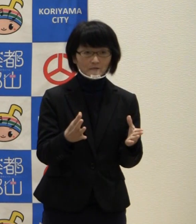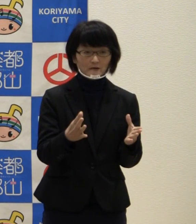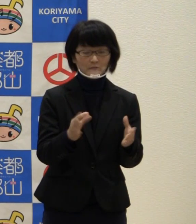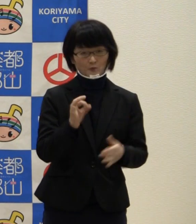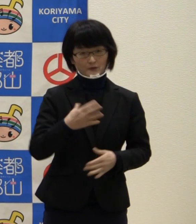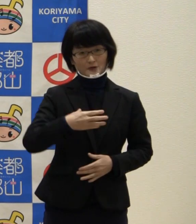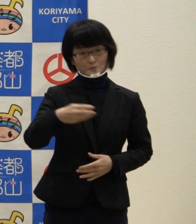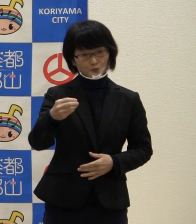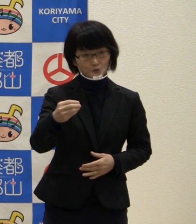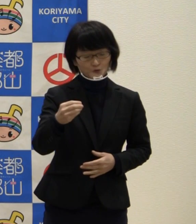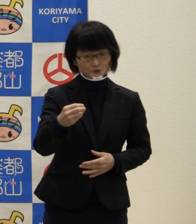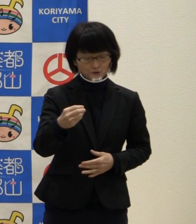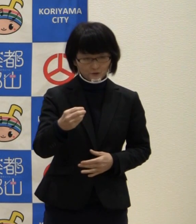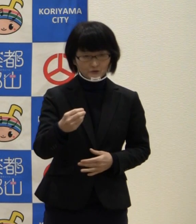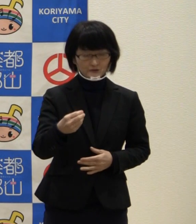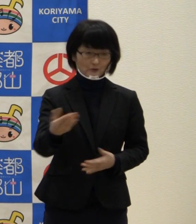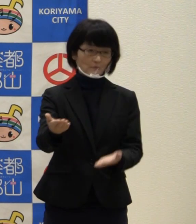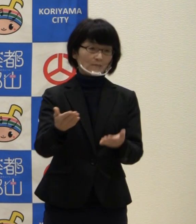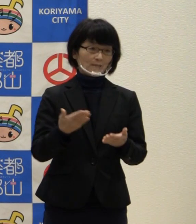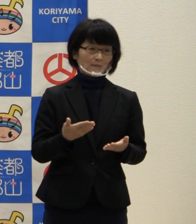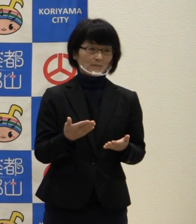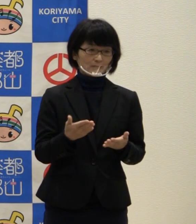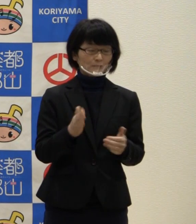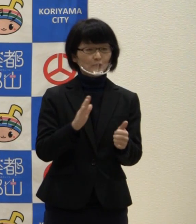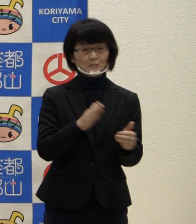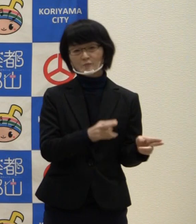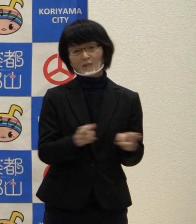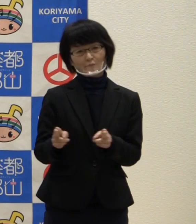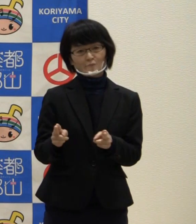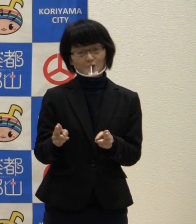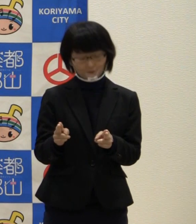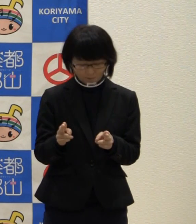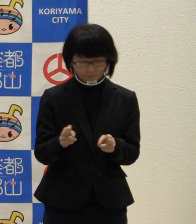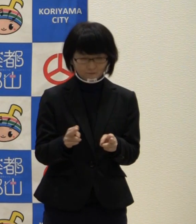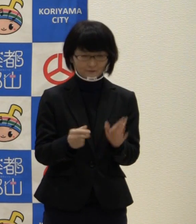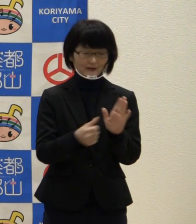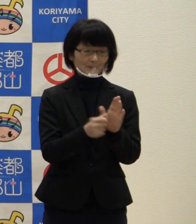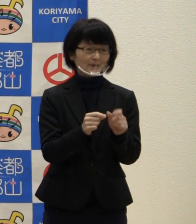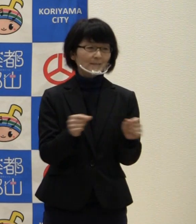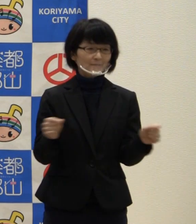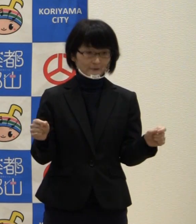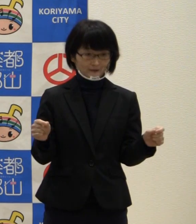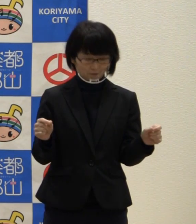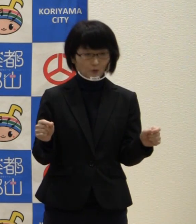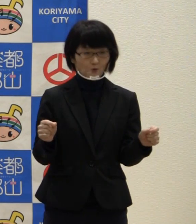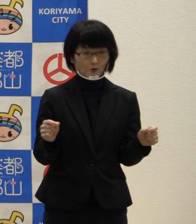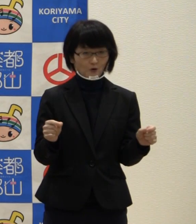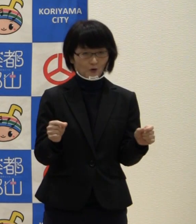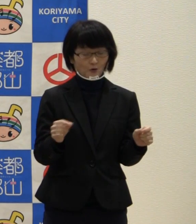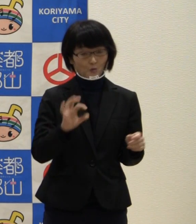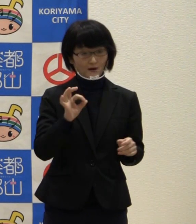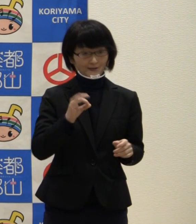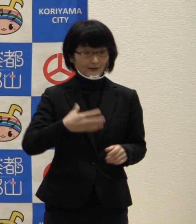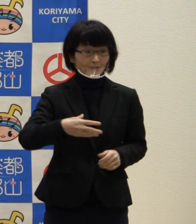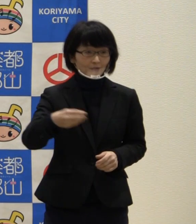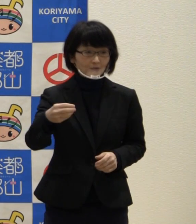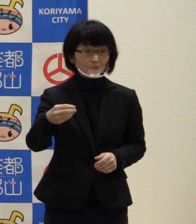返済計画変更支援補助金、大変長い名前でございますが、借り入れ後におけ